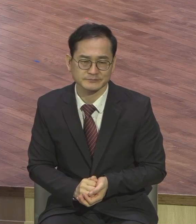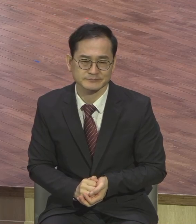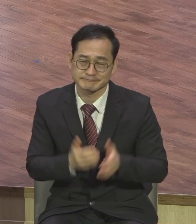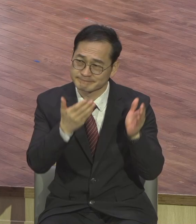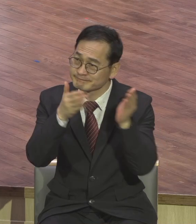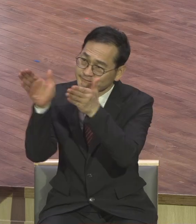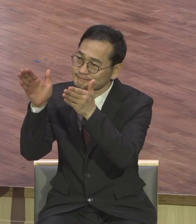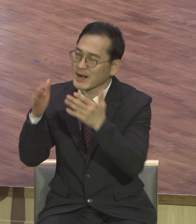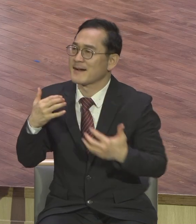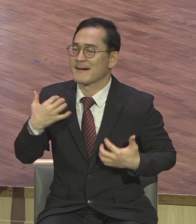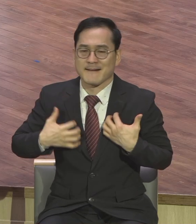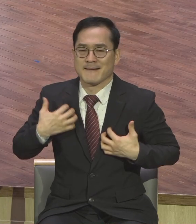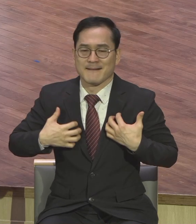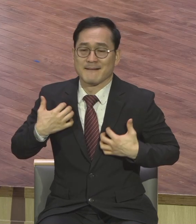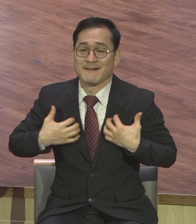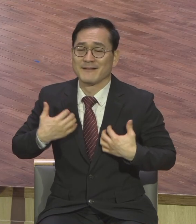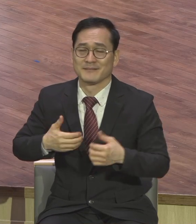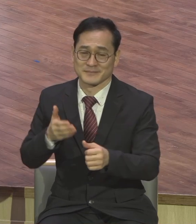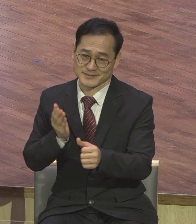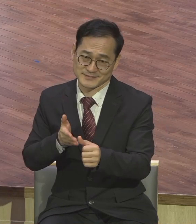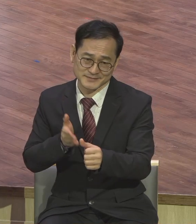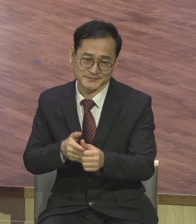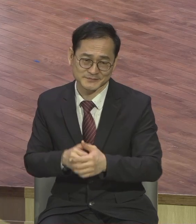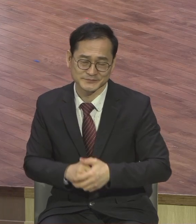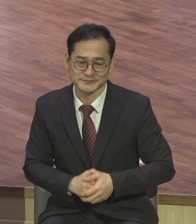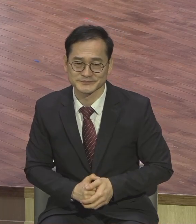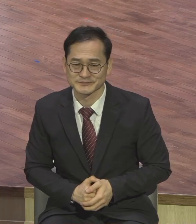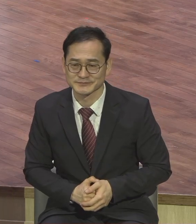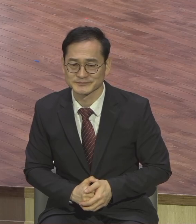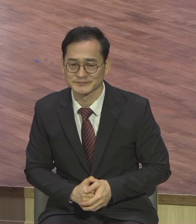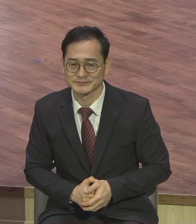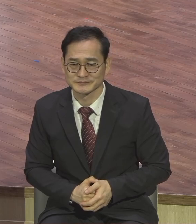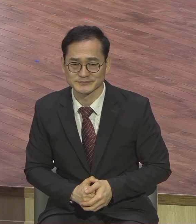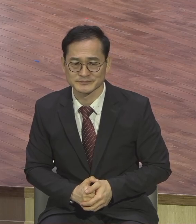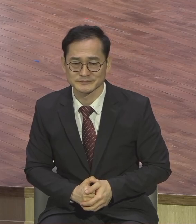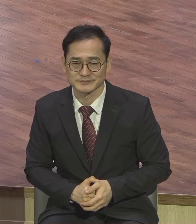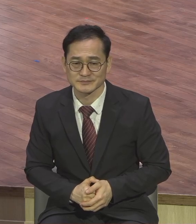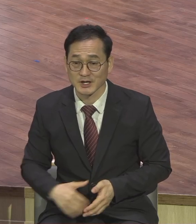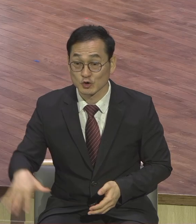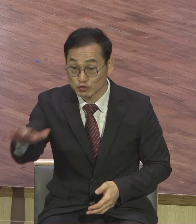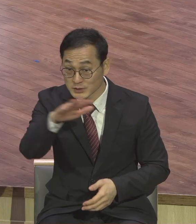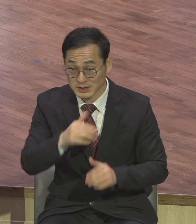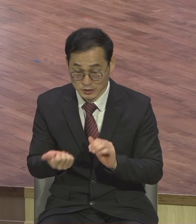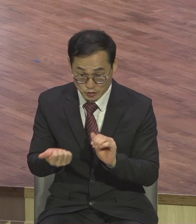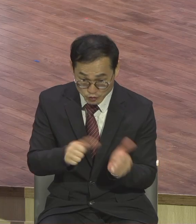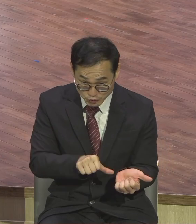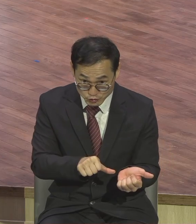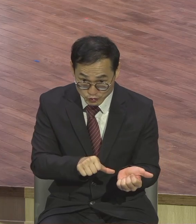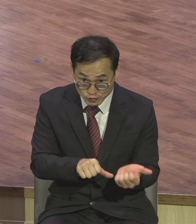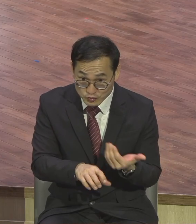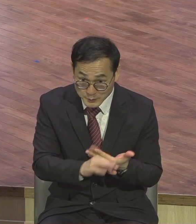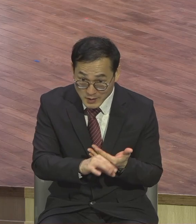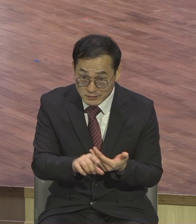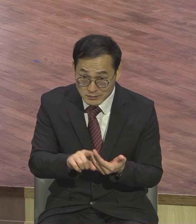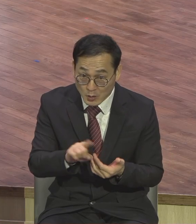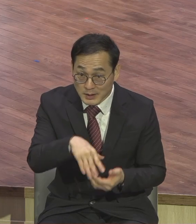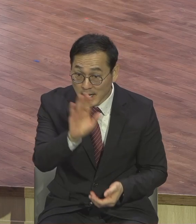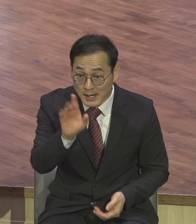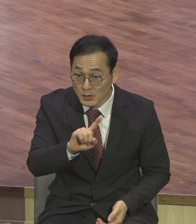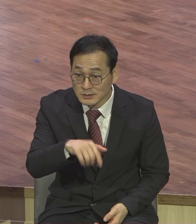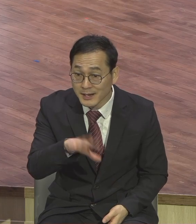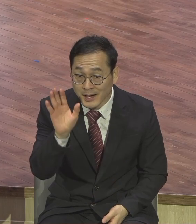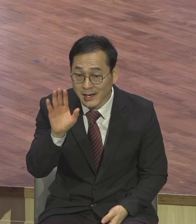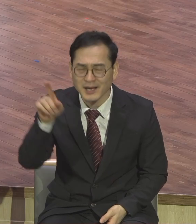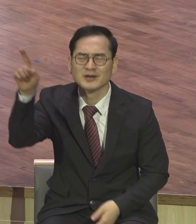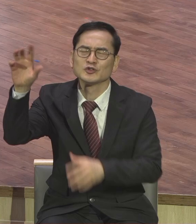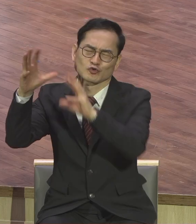왜 그렇습니까? 극단적으로 우리는 죽으면 천국입니다. 뭐가 겁이 납니까?